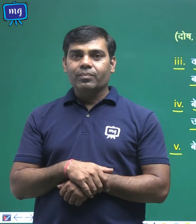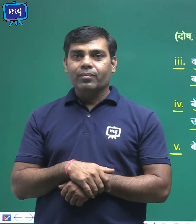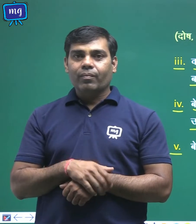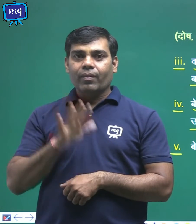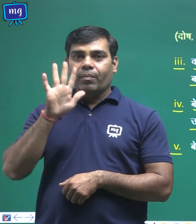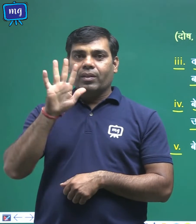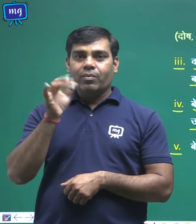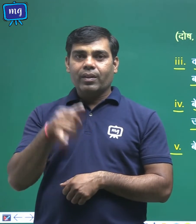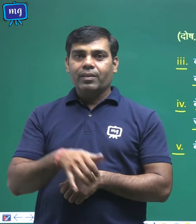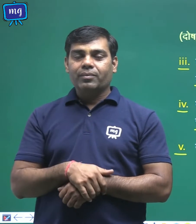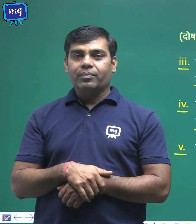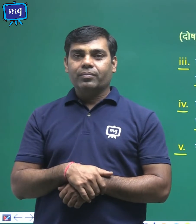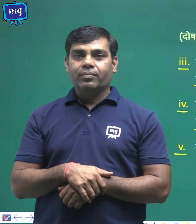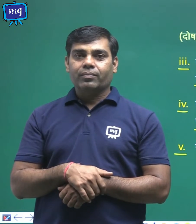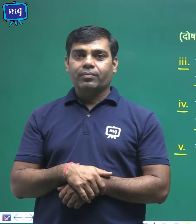पांचवा है